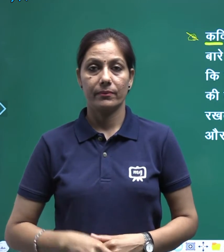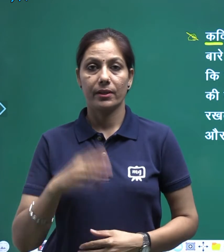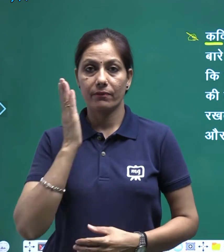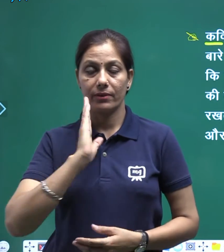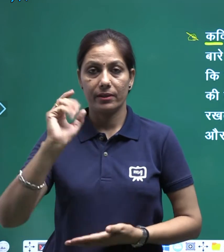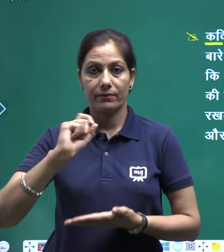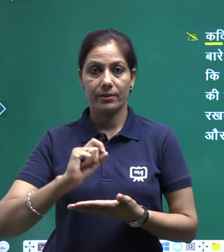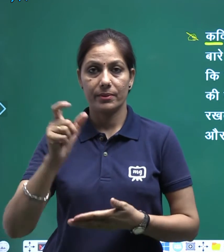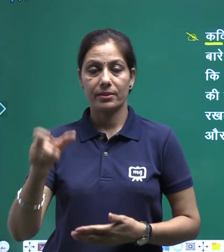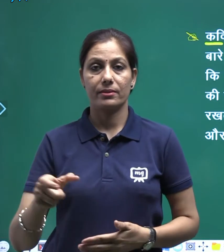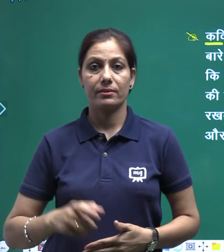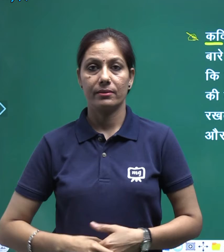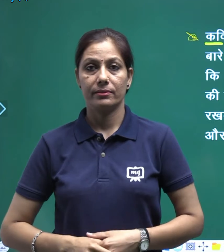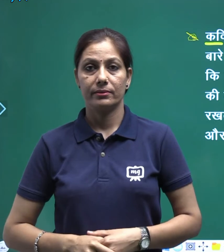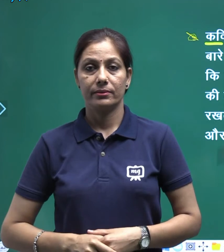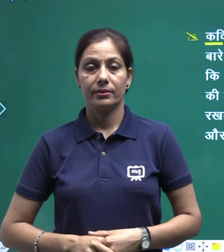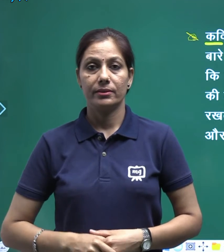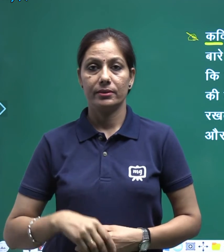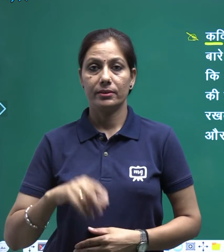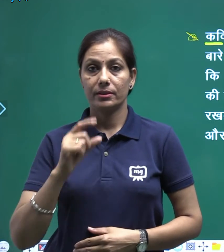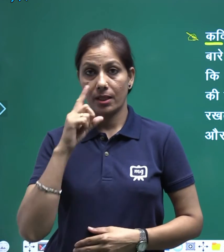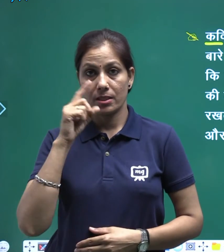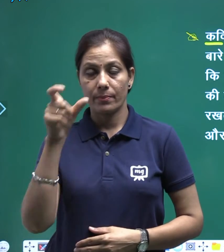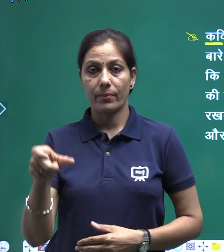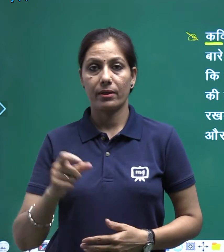कवि चंपा के